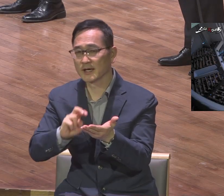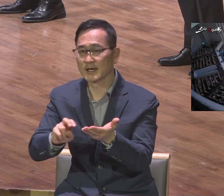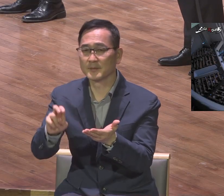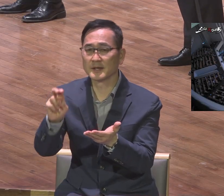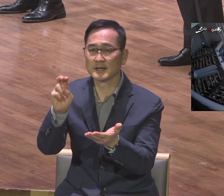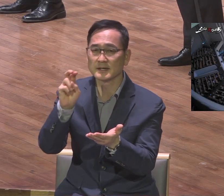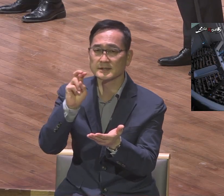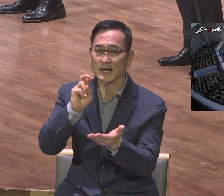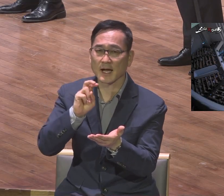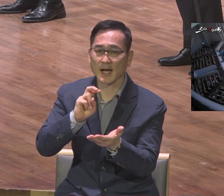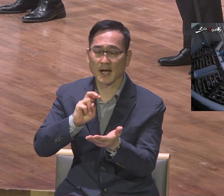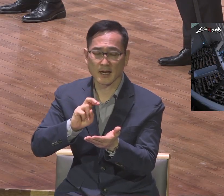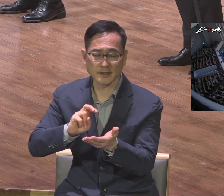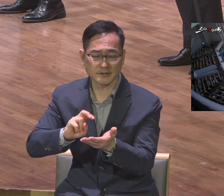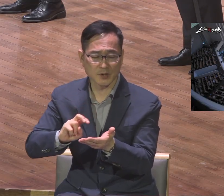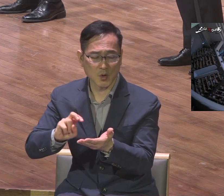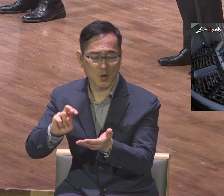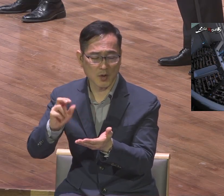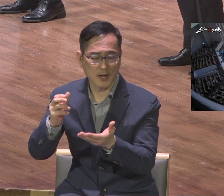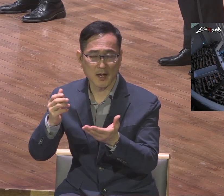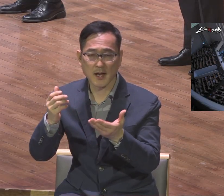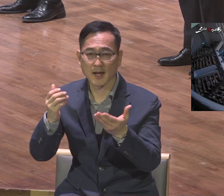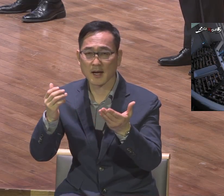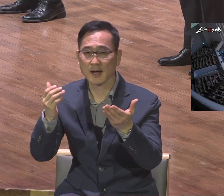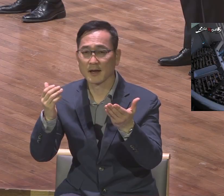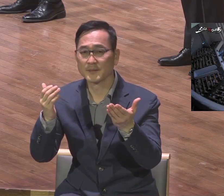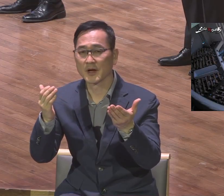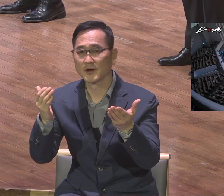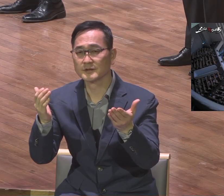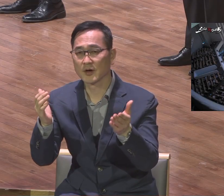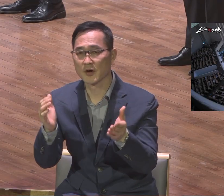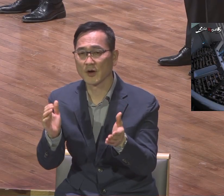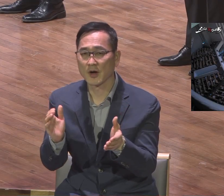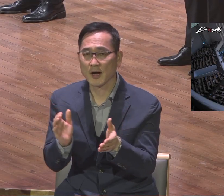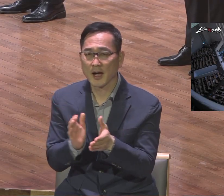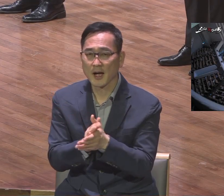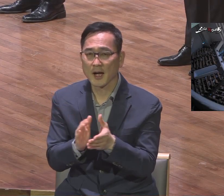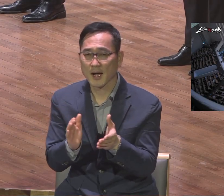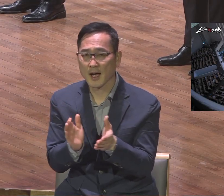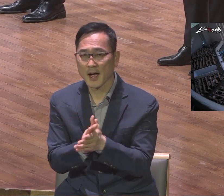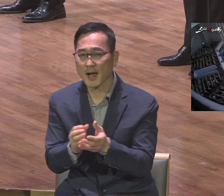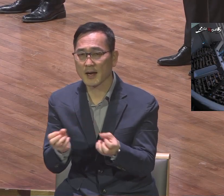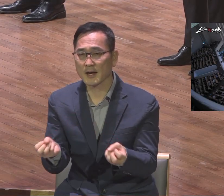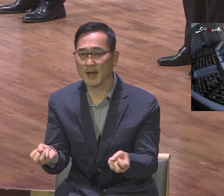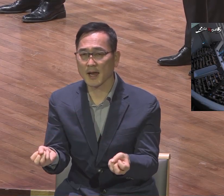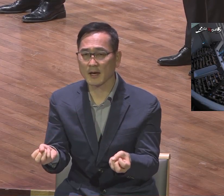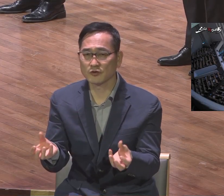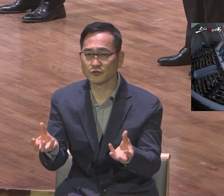주님을 찬송하면서